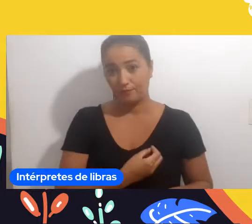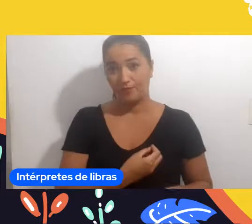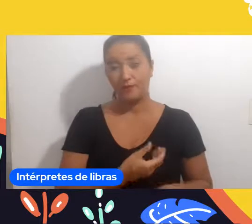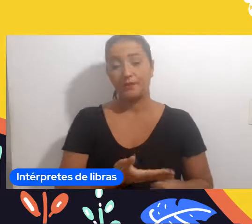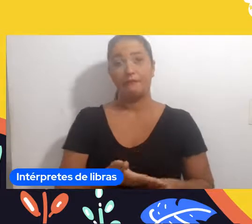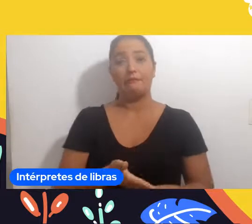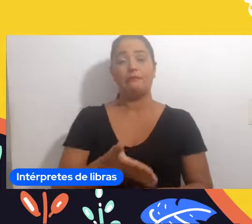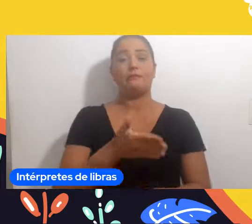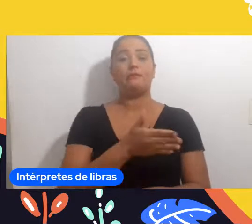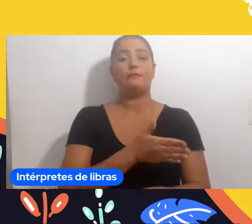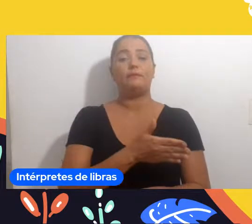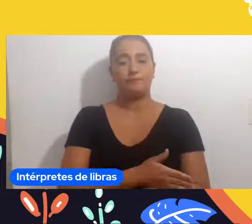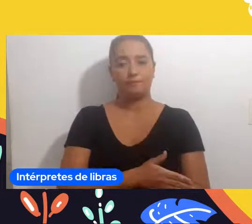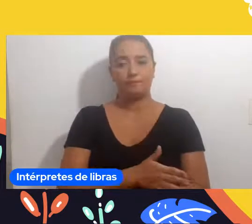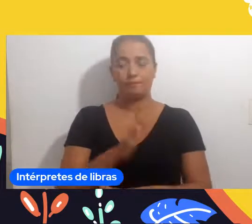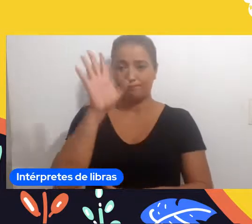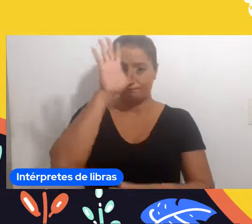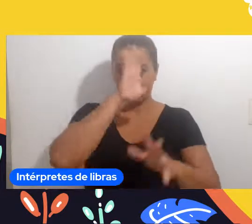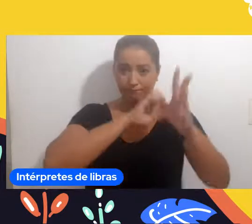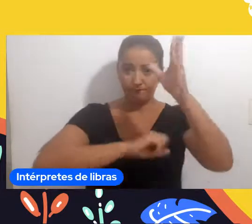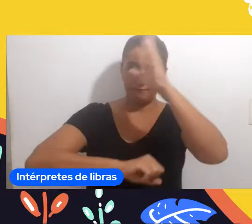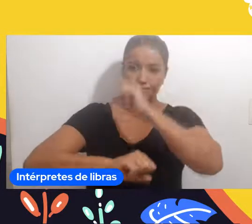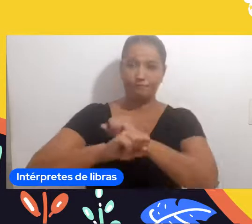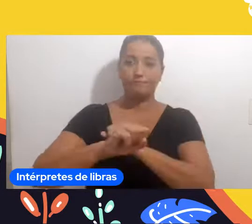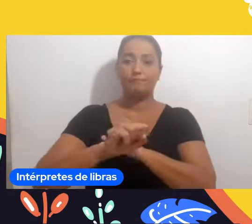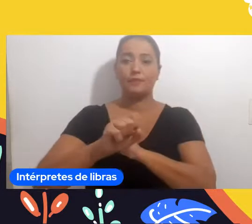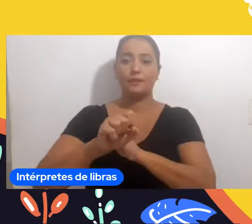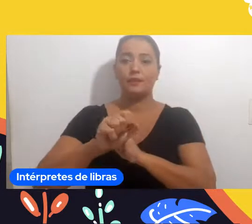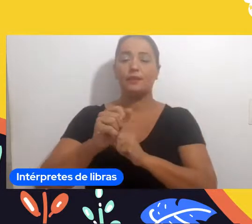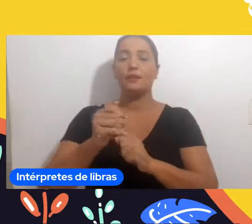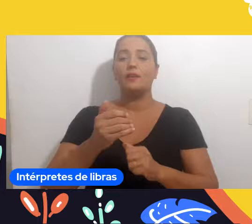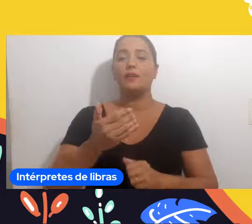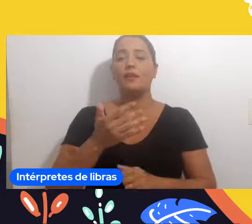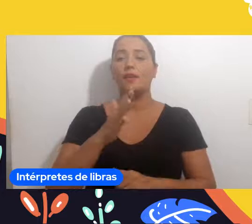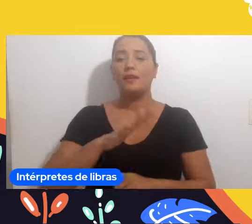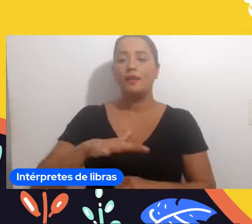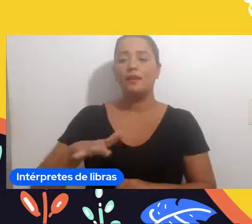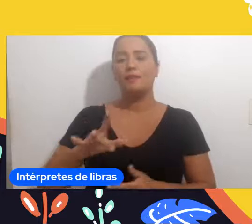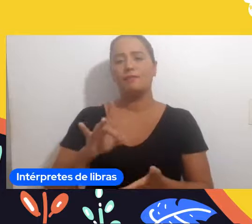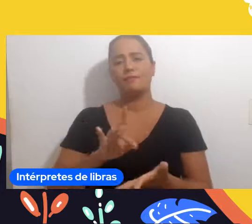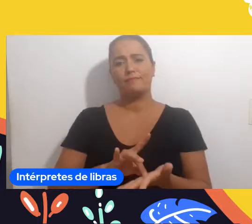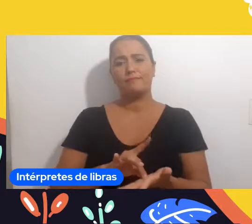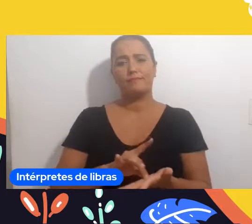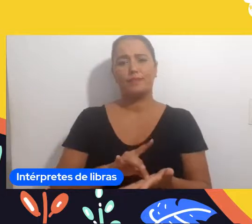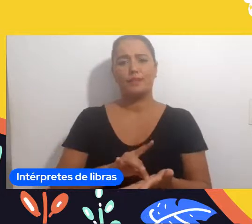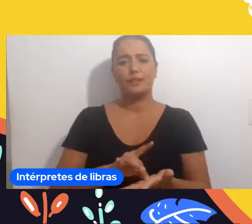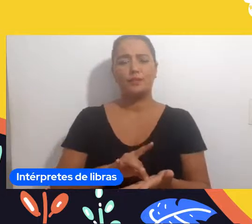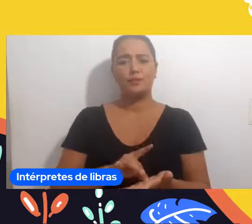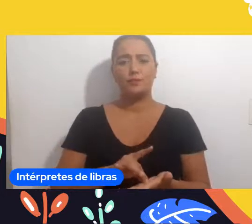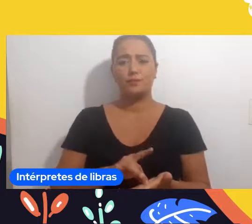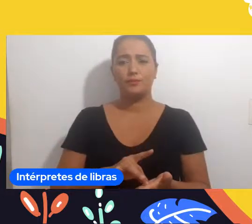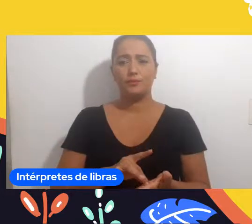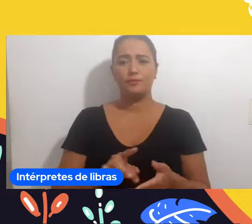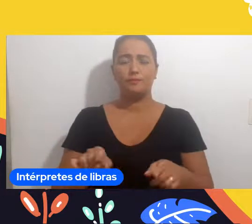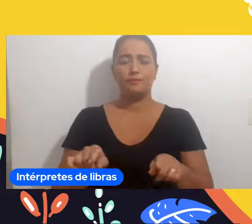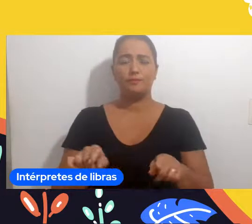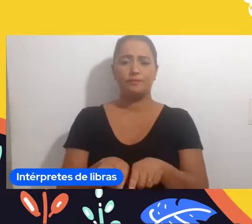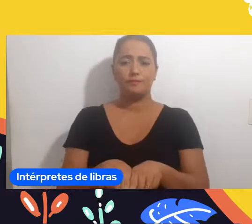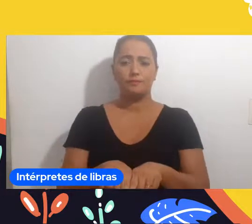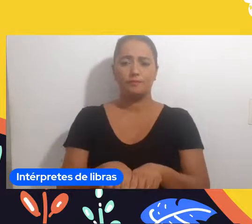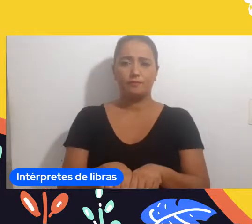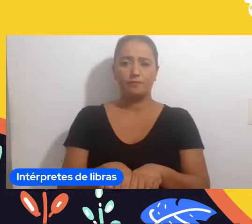aprendizagens. Então, a criança vai carregando, sim, o que ela tem dentro do entorno que ela vive,